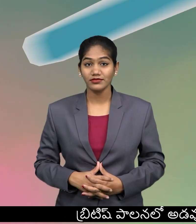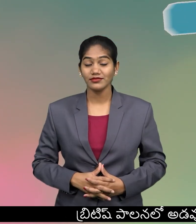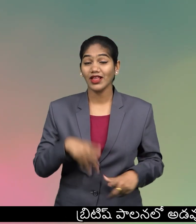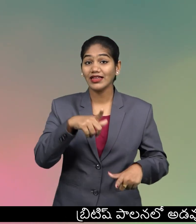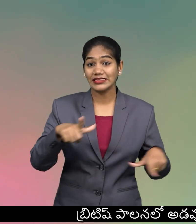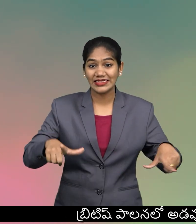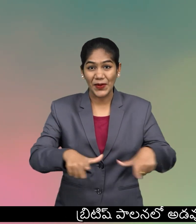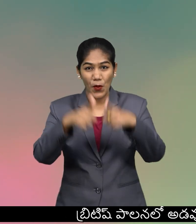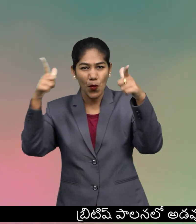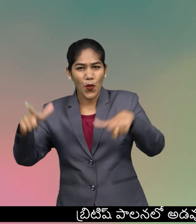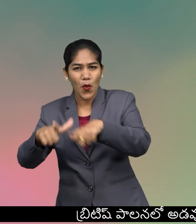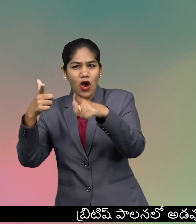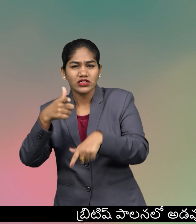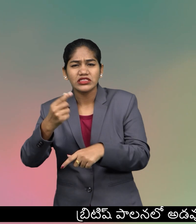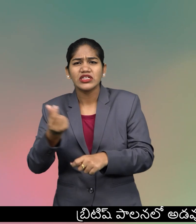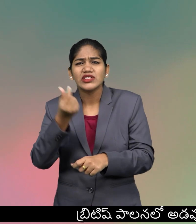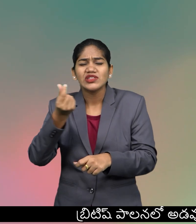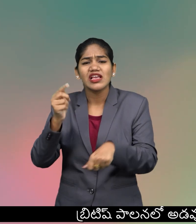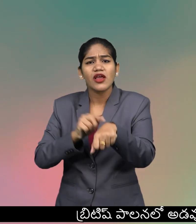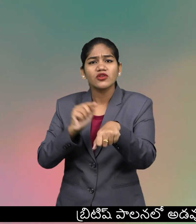బ్రిటిష్ పాలనలో అడవులు ఎలా ఉపయోగించబడ్డాయి?